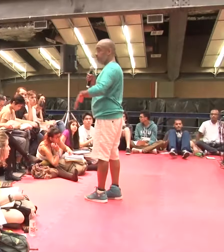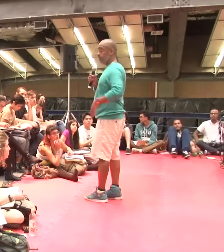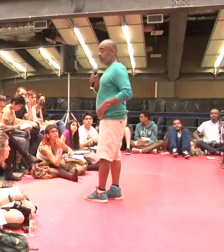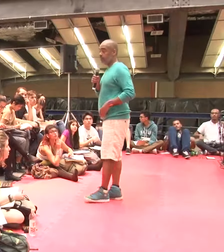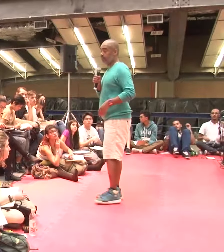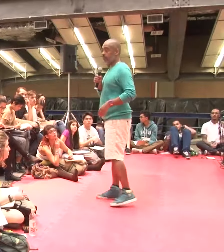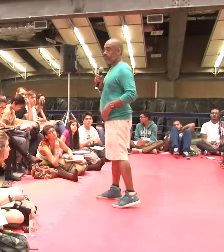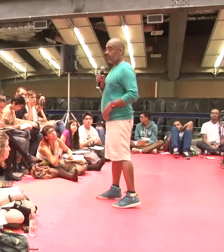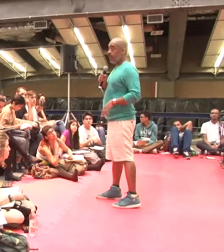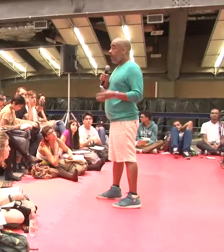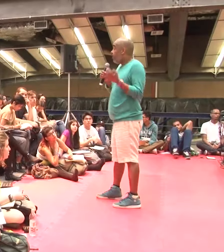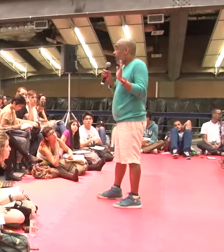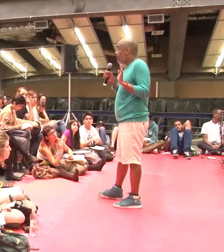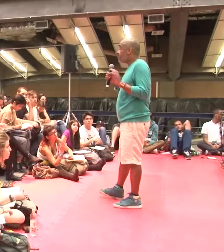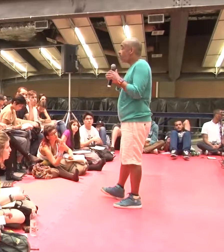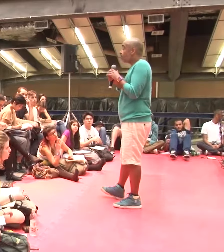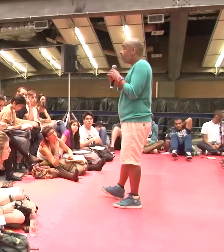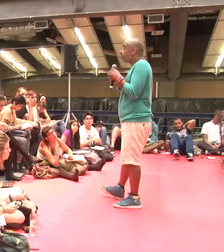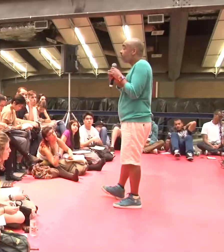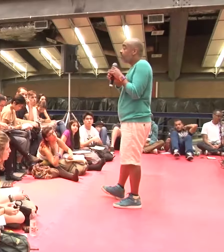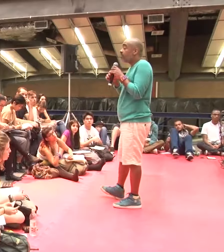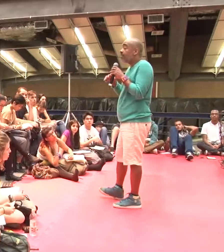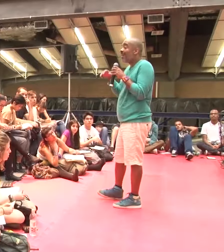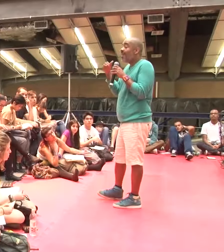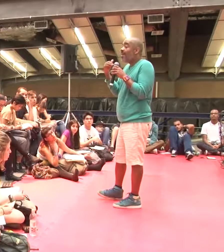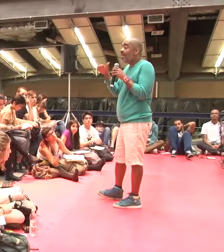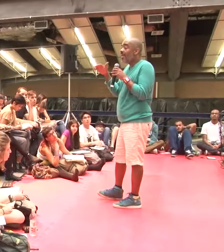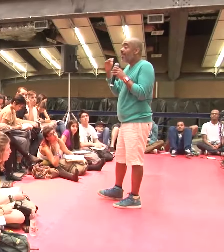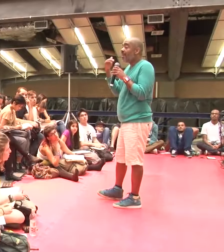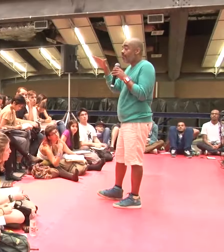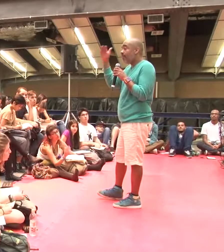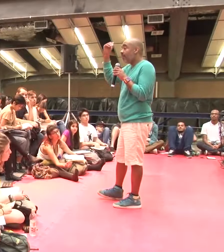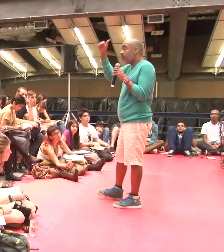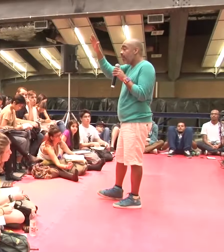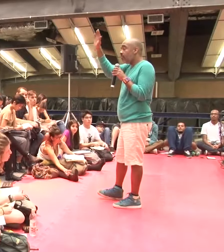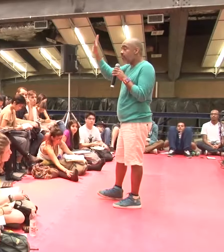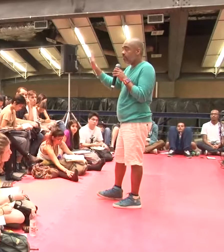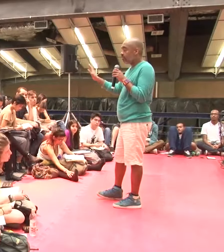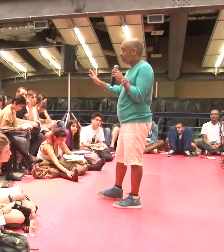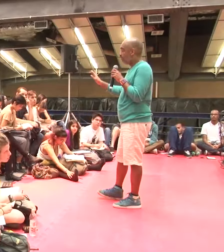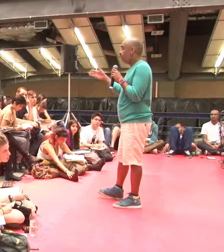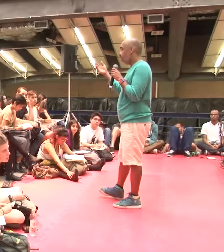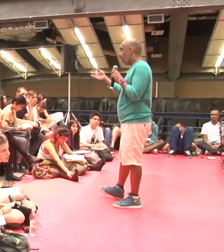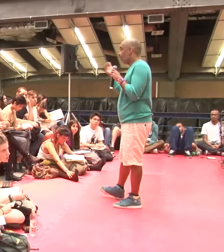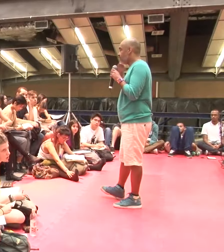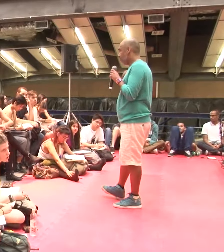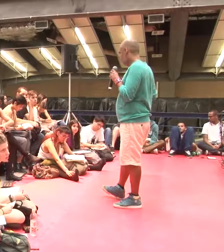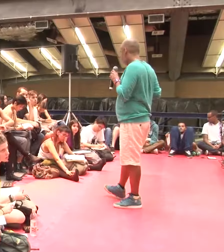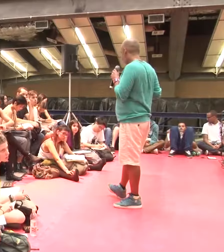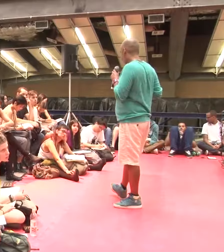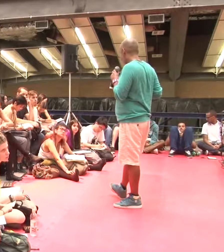de dentro do cortiço, ou podem ser histórias que vão existir independentemente disso, que é o